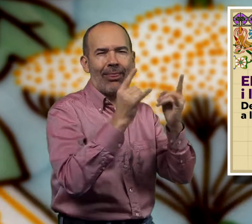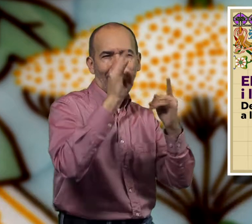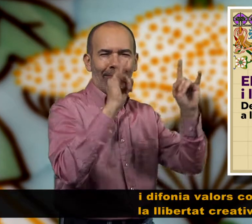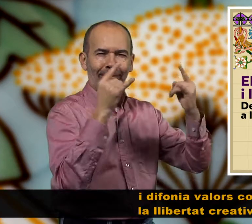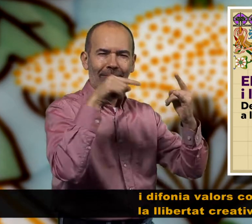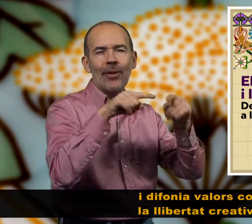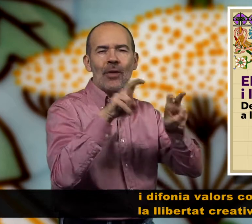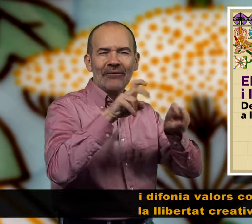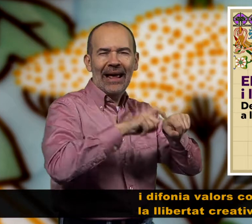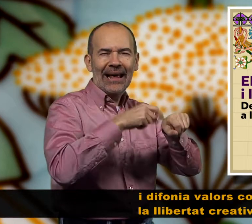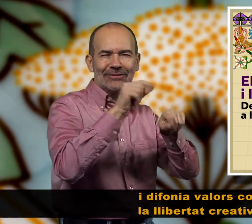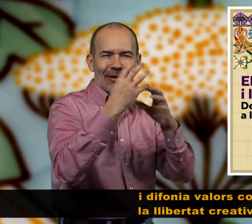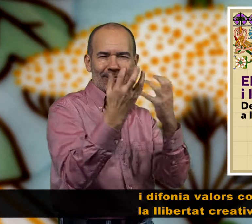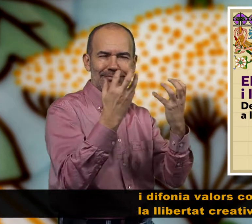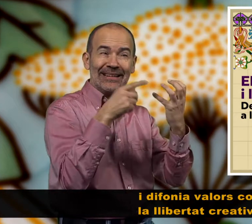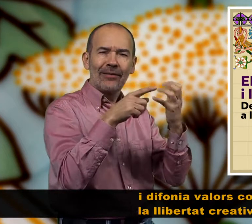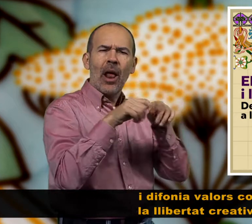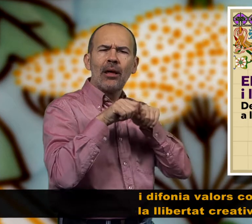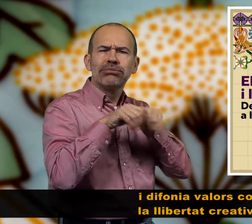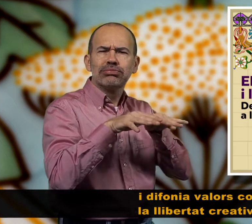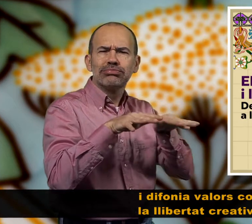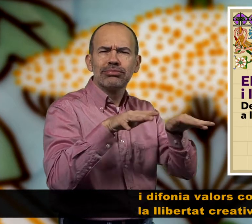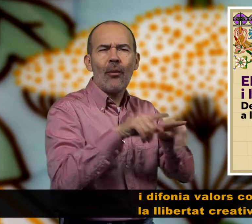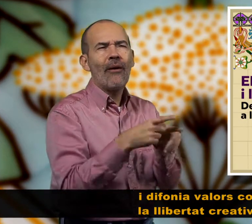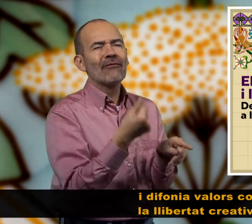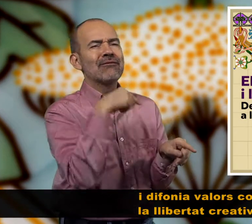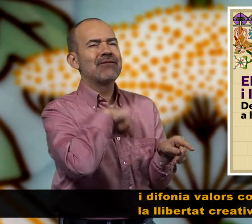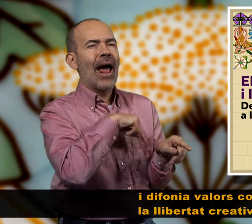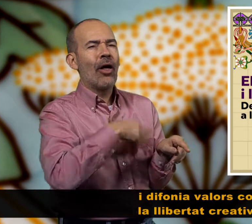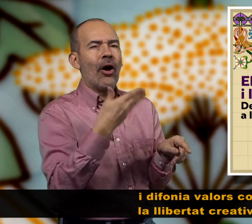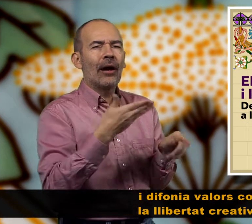la fantasia, la línia corba i la sensualitat.